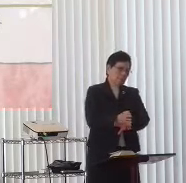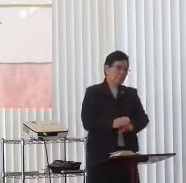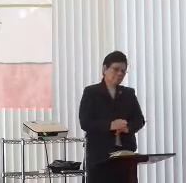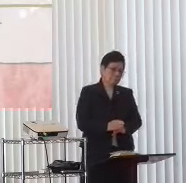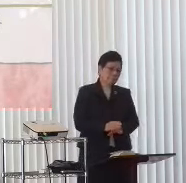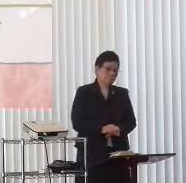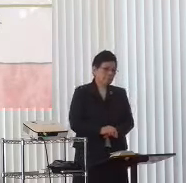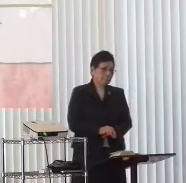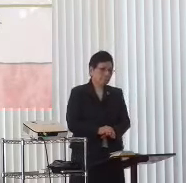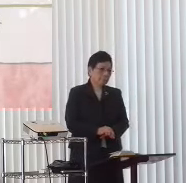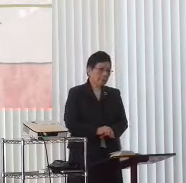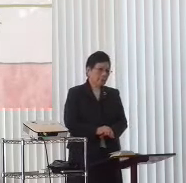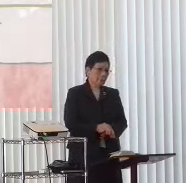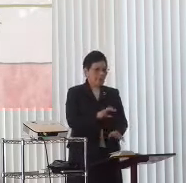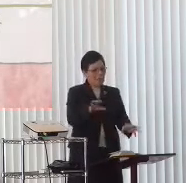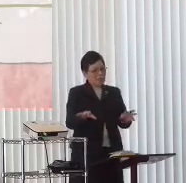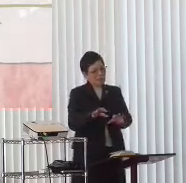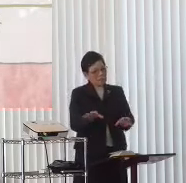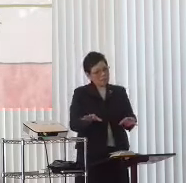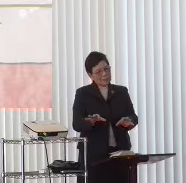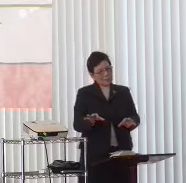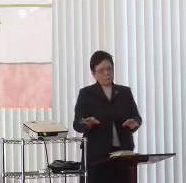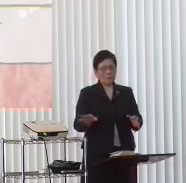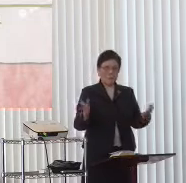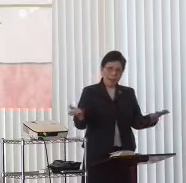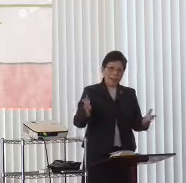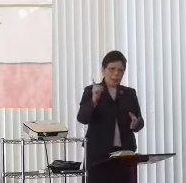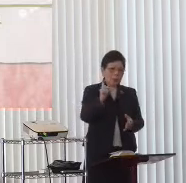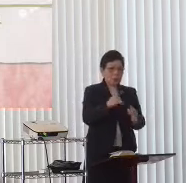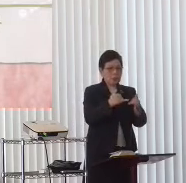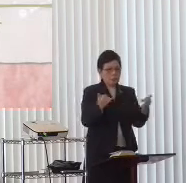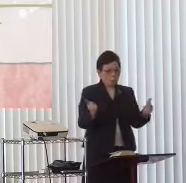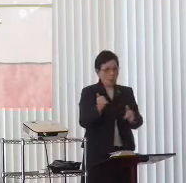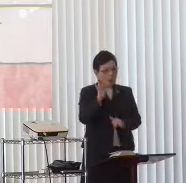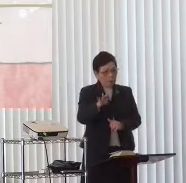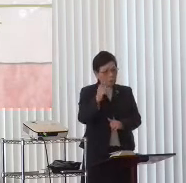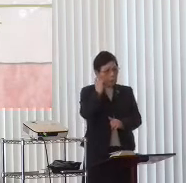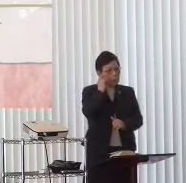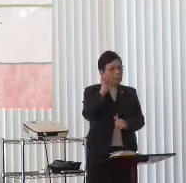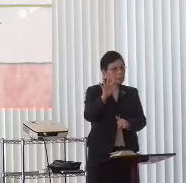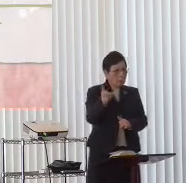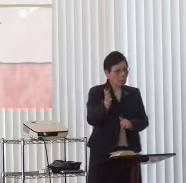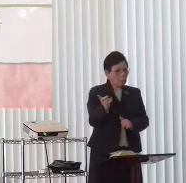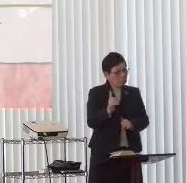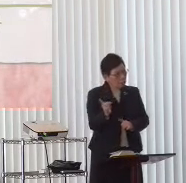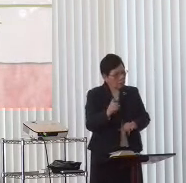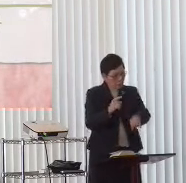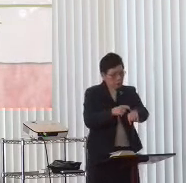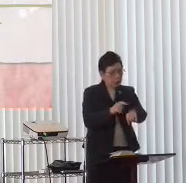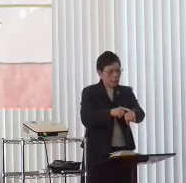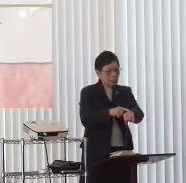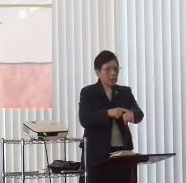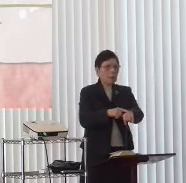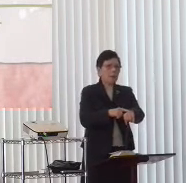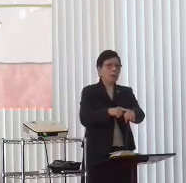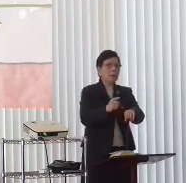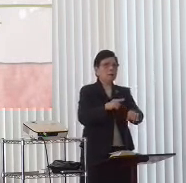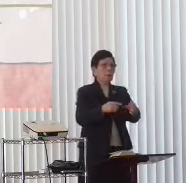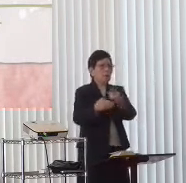まあそれほどでないという人もいるかもしれませんが、とにかく何かこう時間に追われるといいますかね、